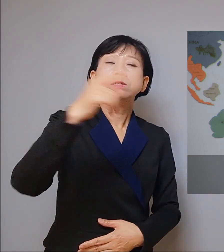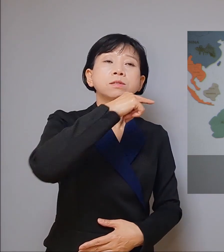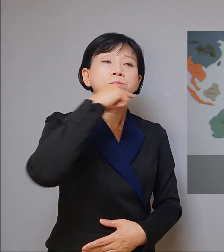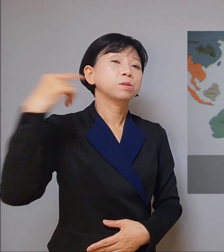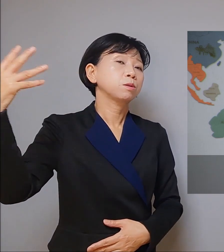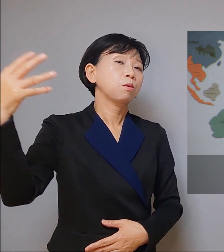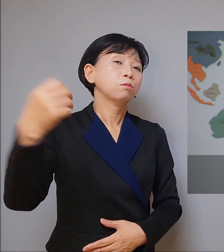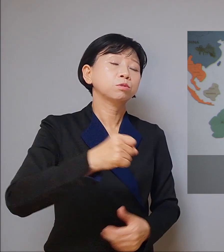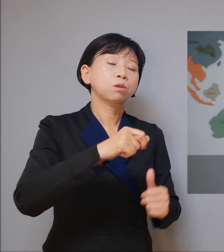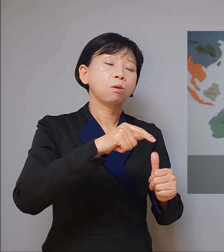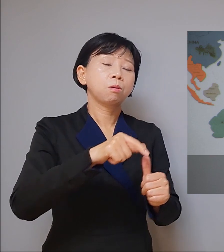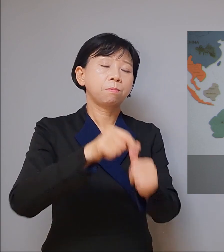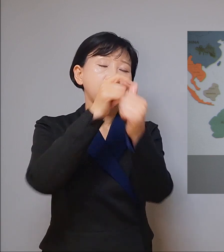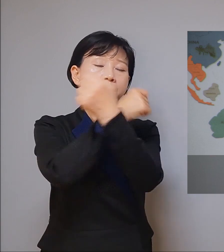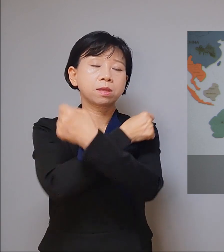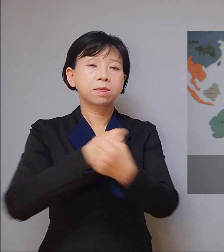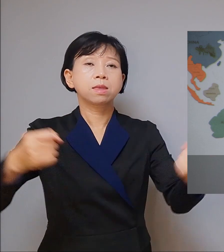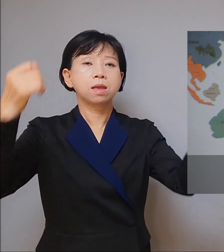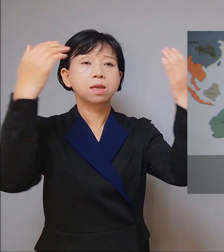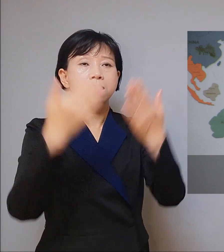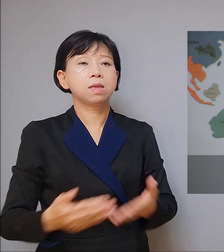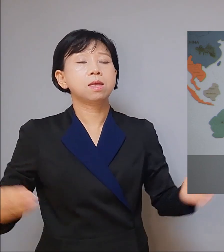변하고 그 피로